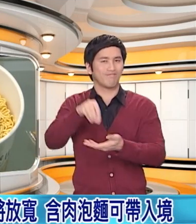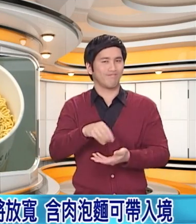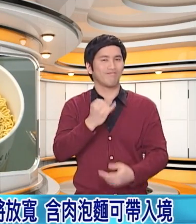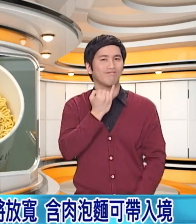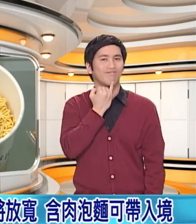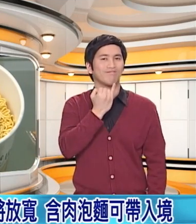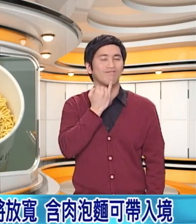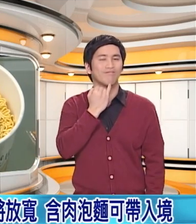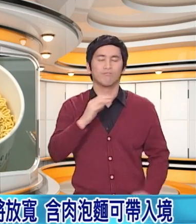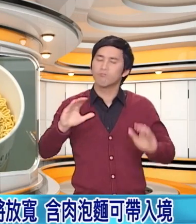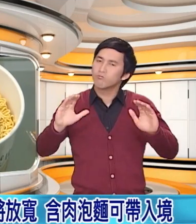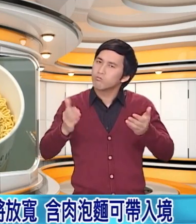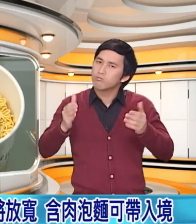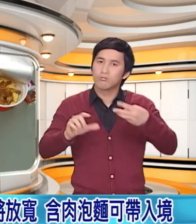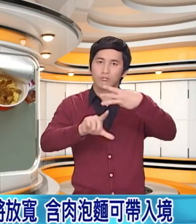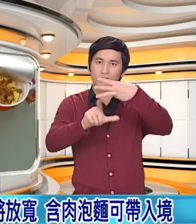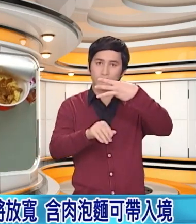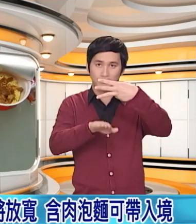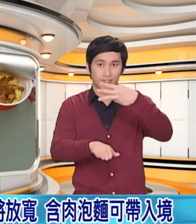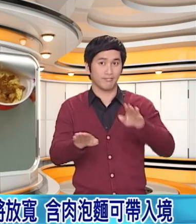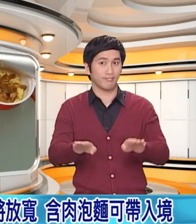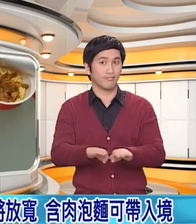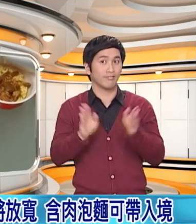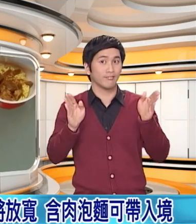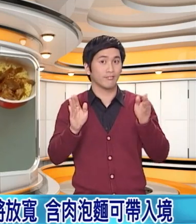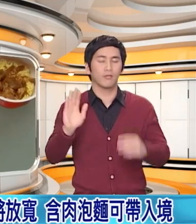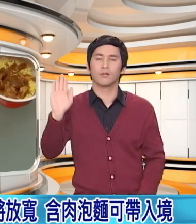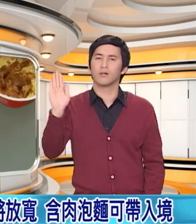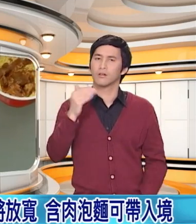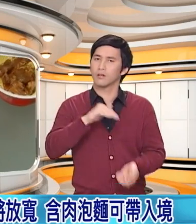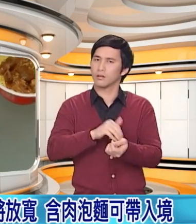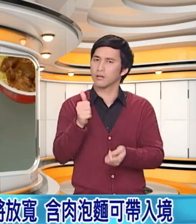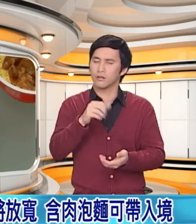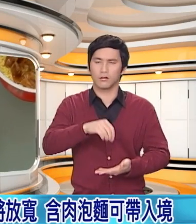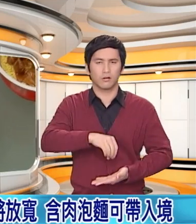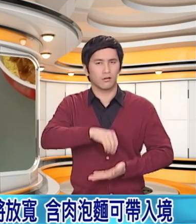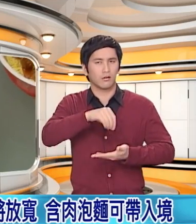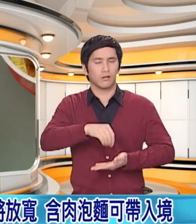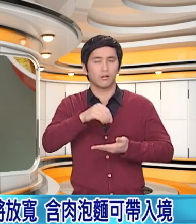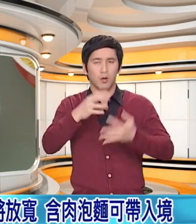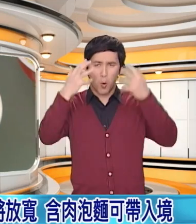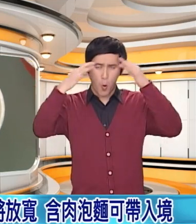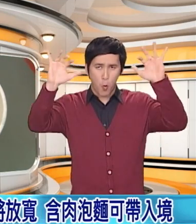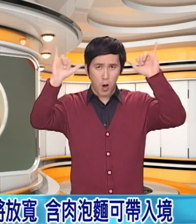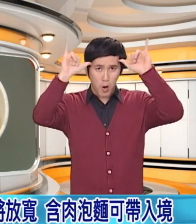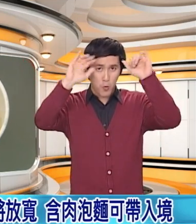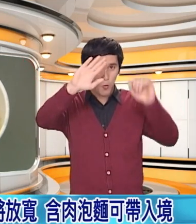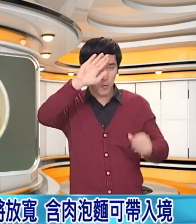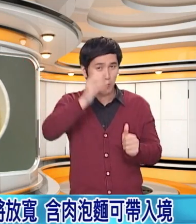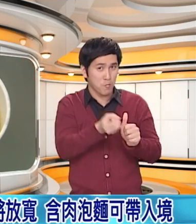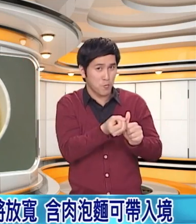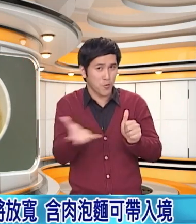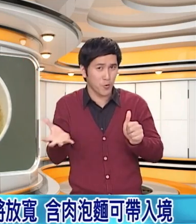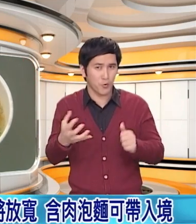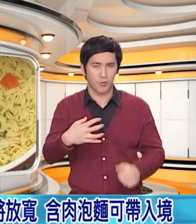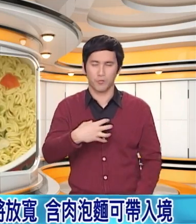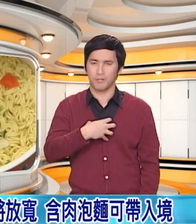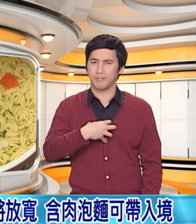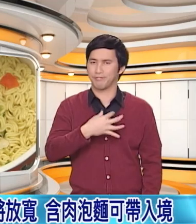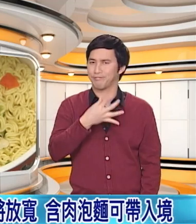境，最快今年三月底就会实施。不过还是有医师担心会有狂牛症致病的风